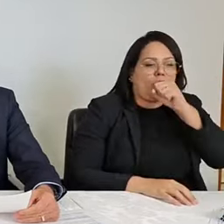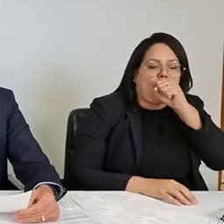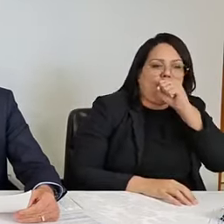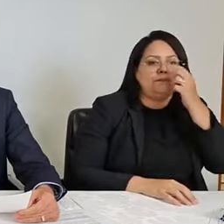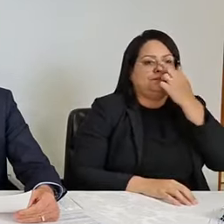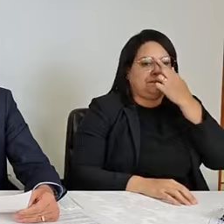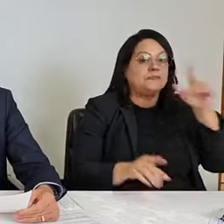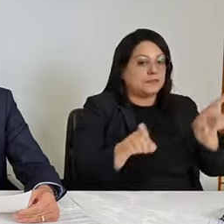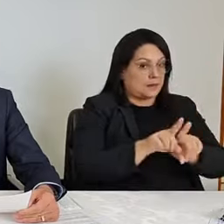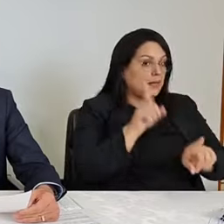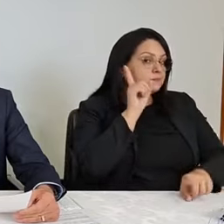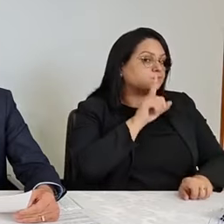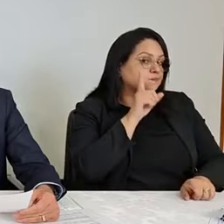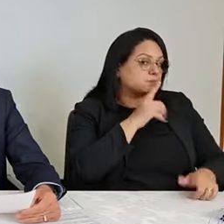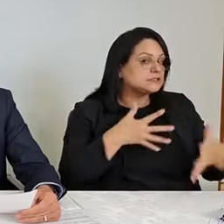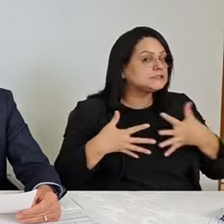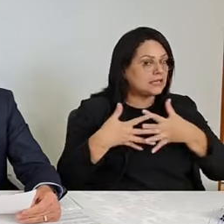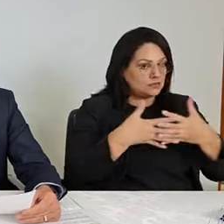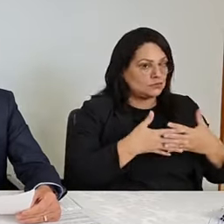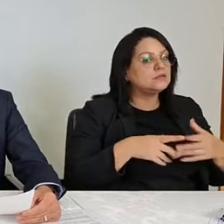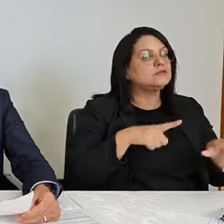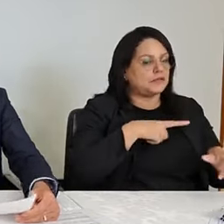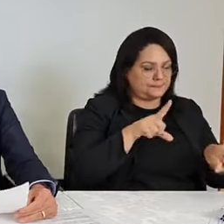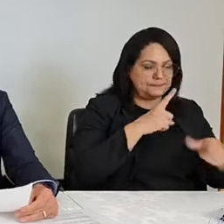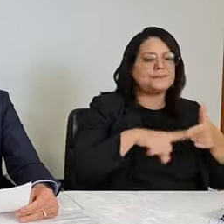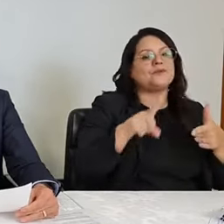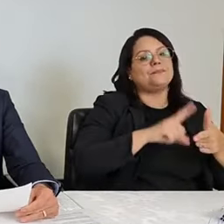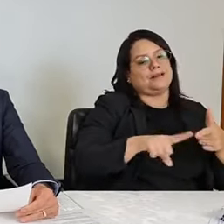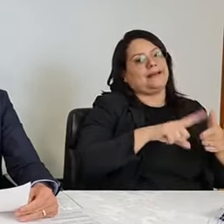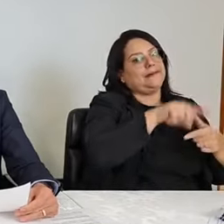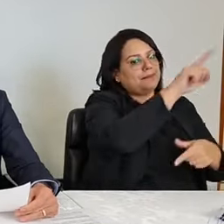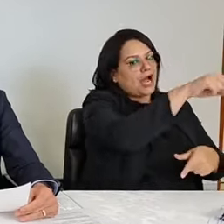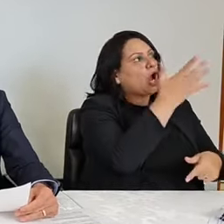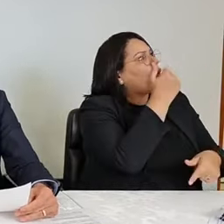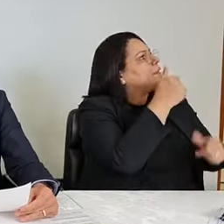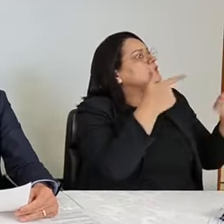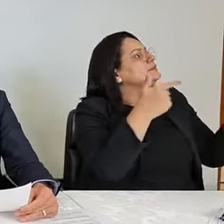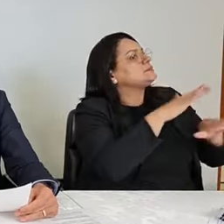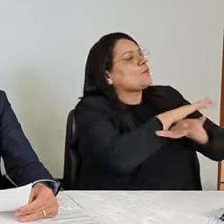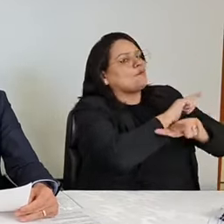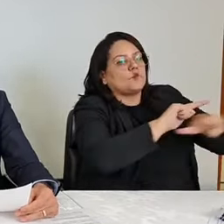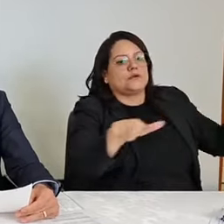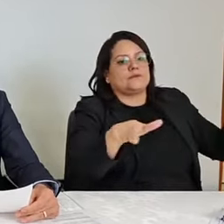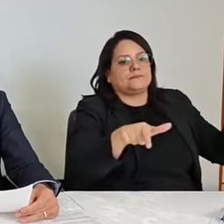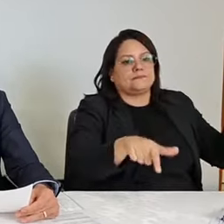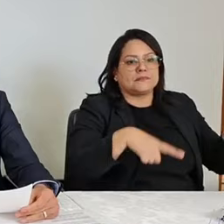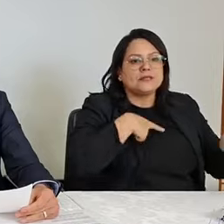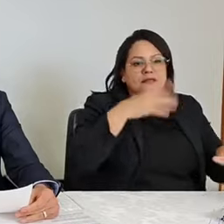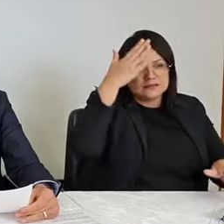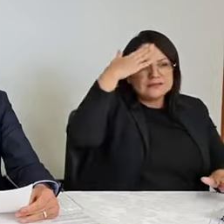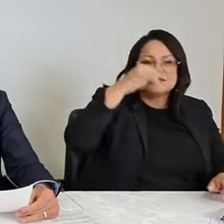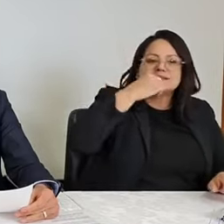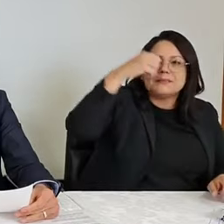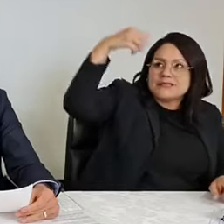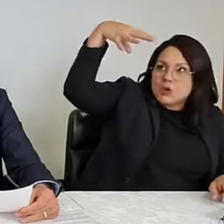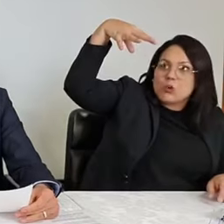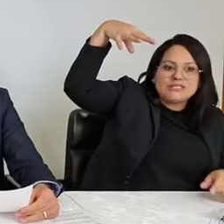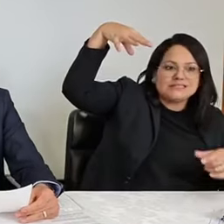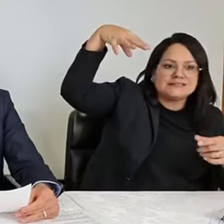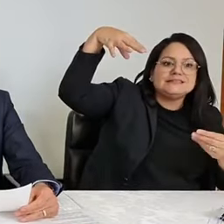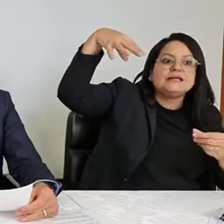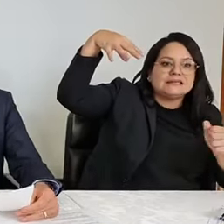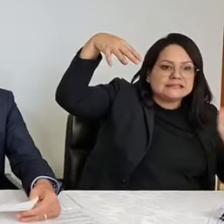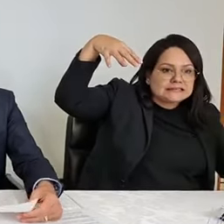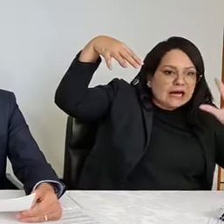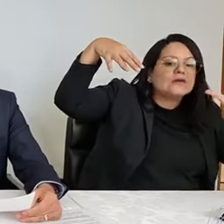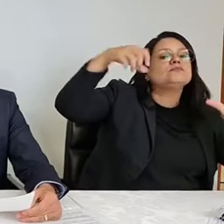nos Estados Unidos existe problema de desabastecimento. Só para ter uma ideia, energia elétrica subiu bastante? Subiu. Mas nem se